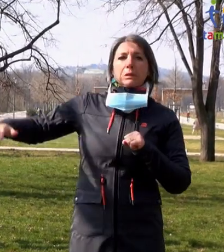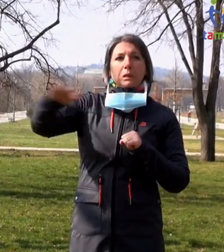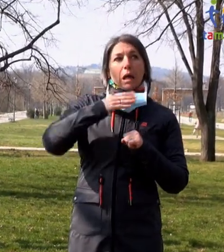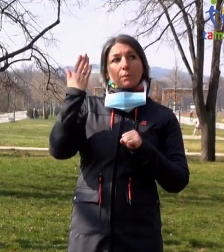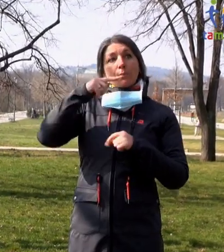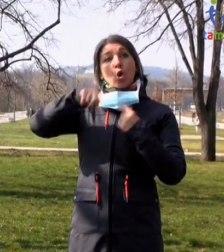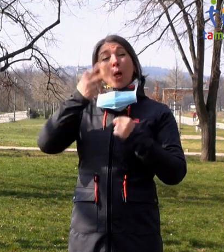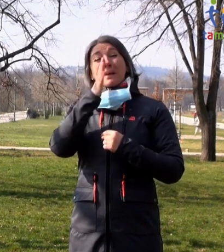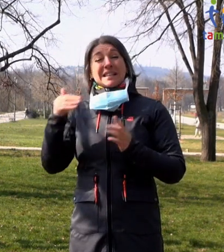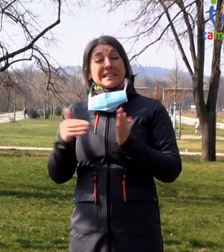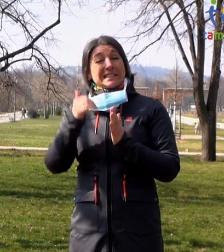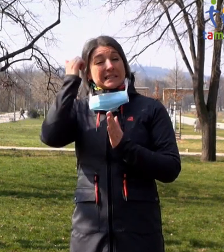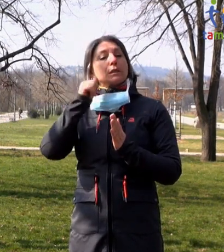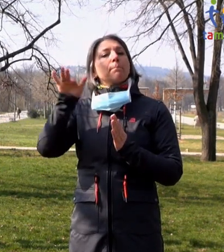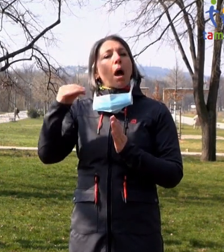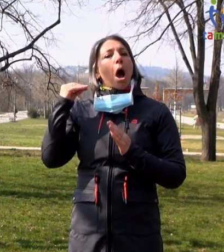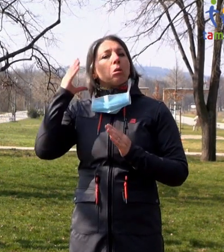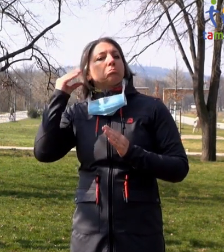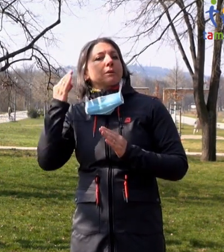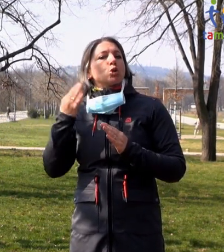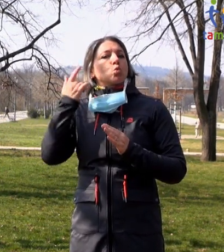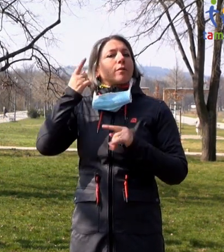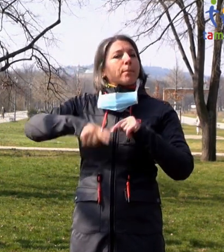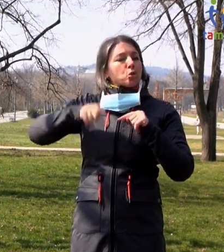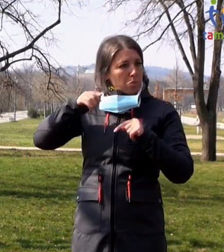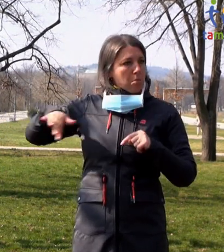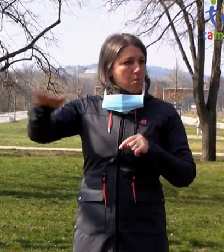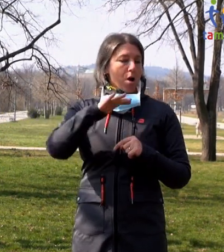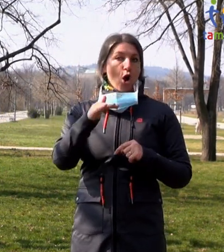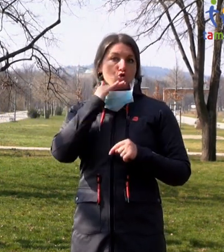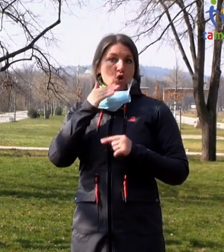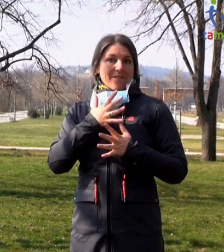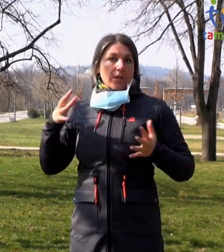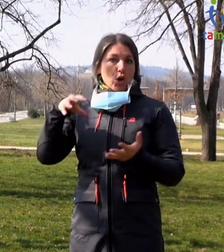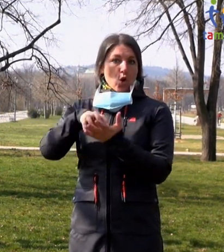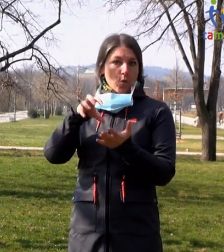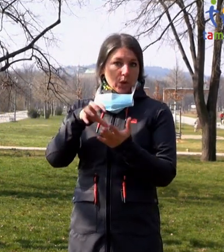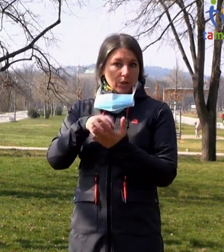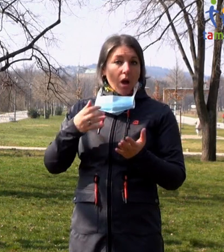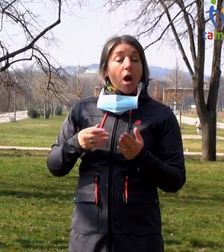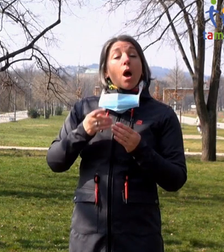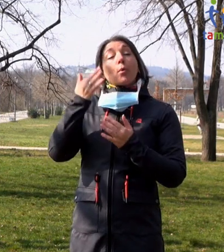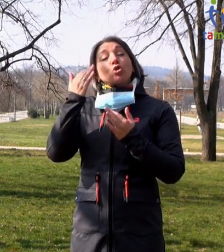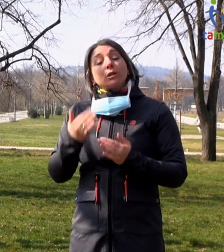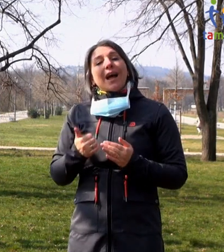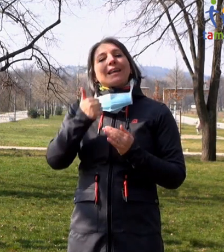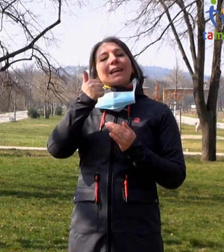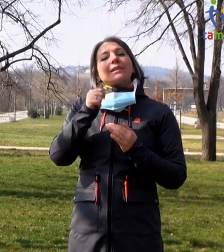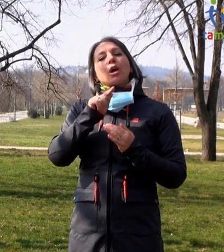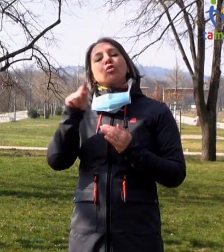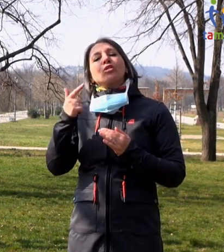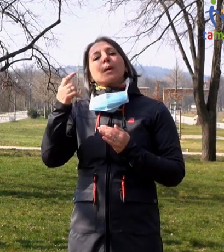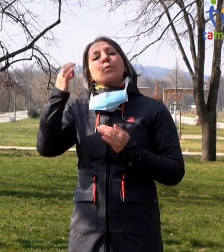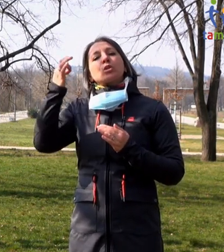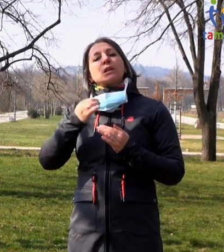je kolem půl milionu lidí, kteří mají nějaké sluchové postižení. A pak je snad 1,5 až 2 % lidí, které mají vážné